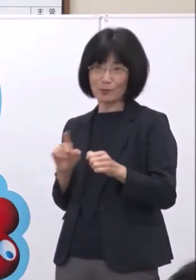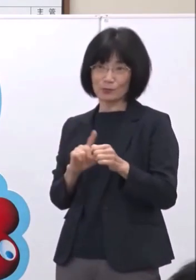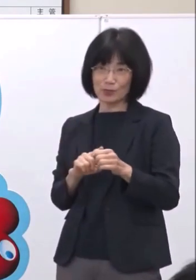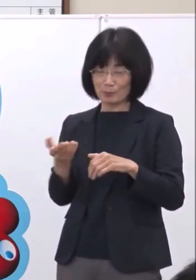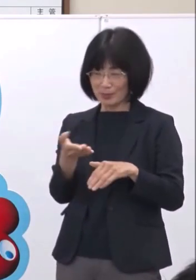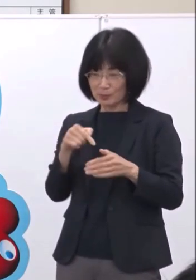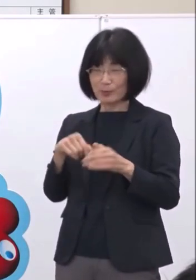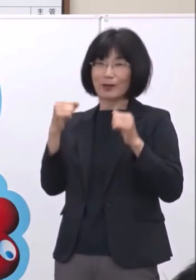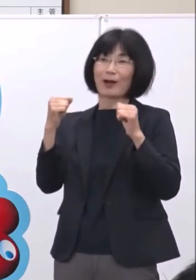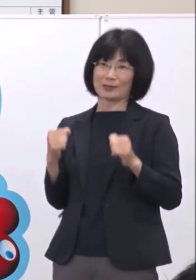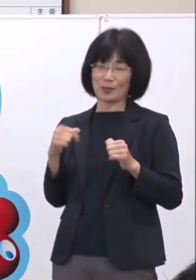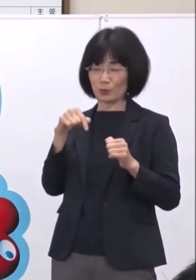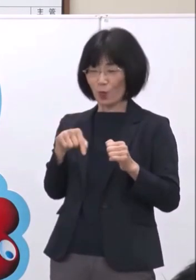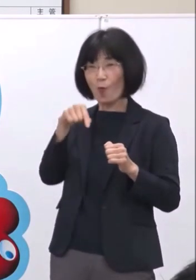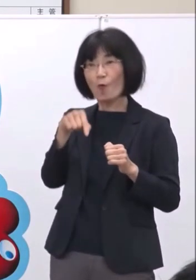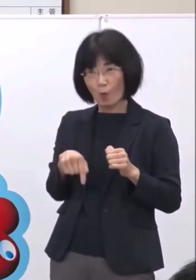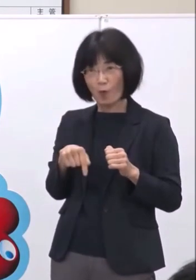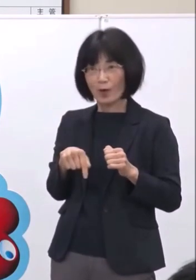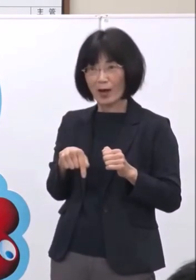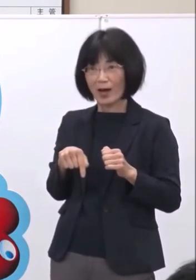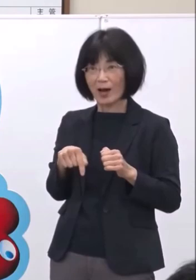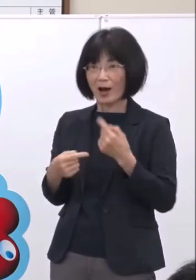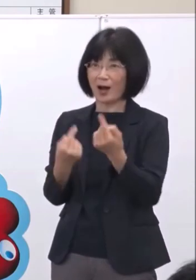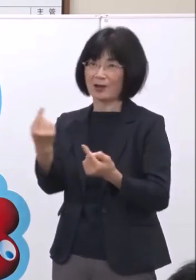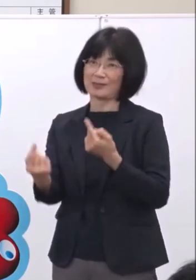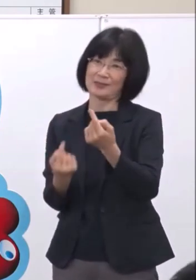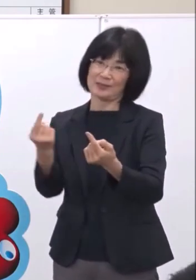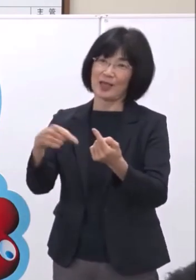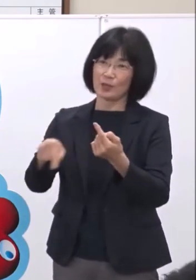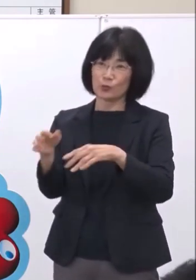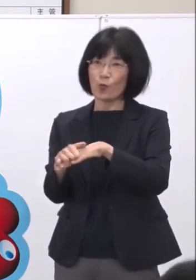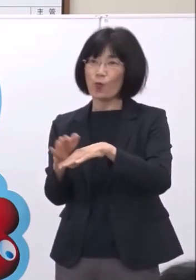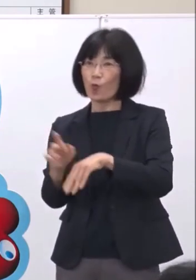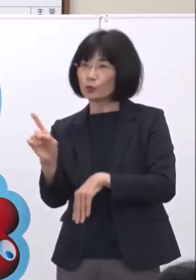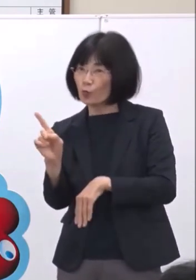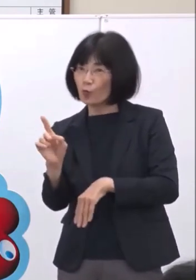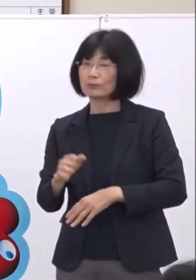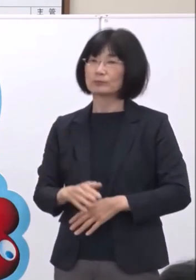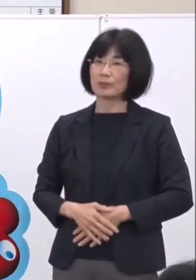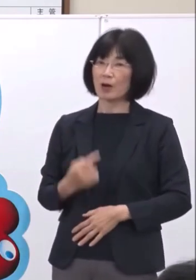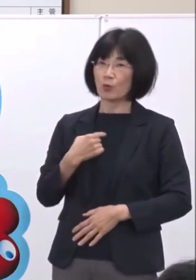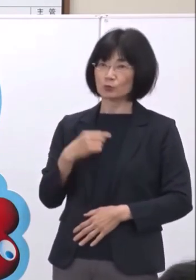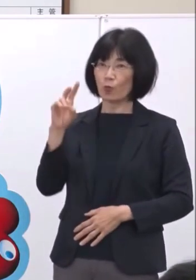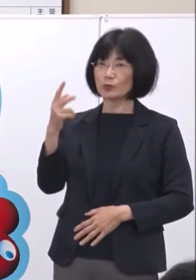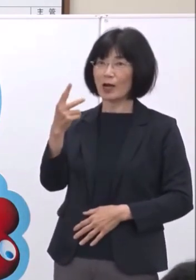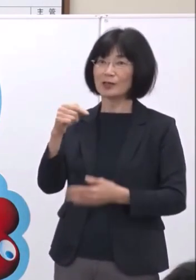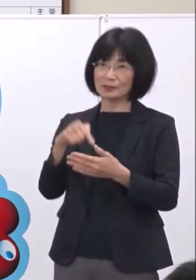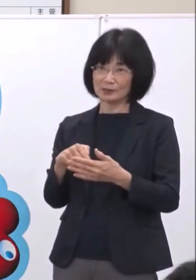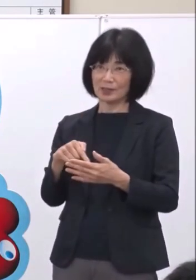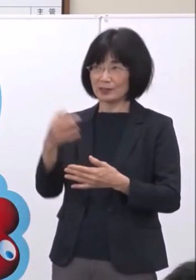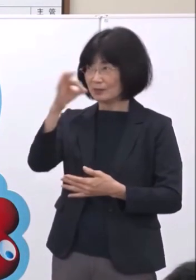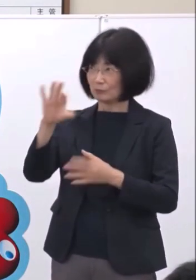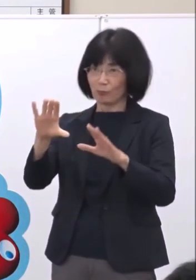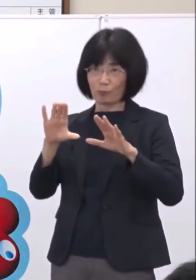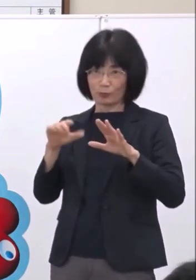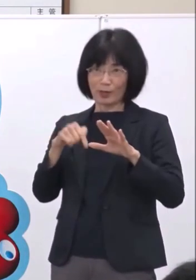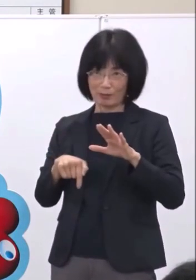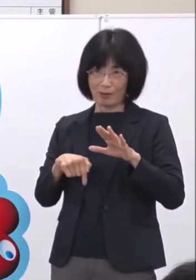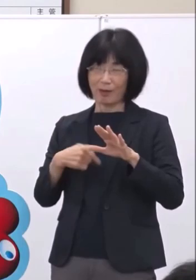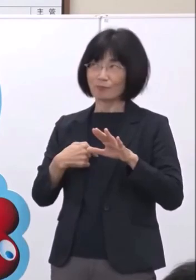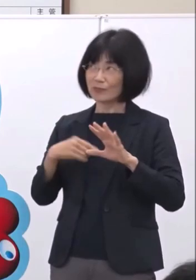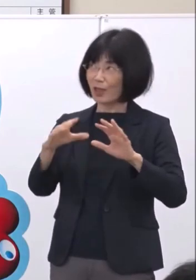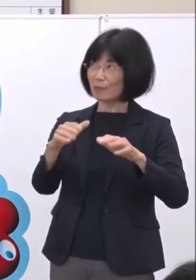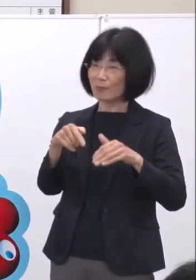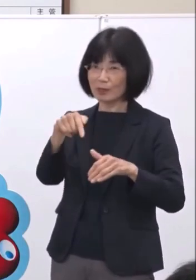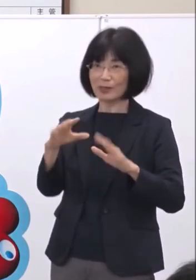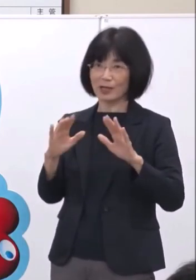からご自宅や周辺にどう移動していくか。例えば大阪市内の僕が被災して、 万博